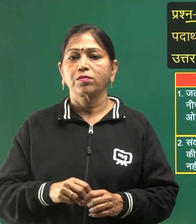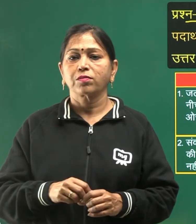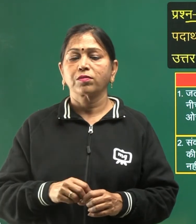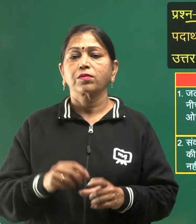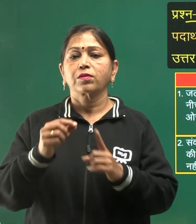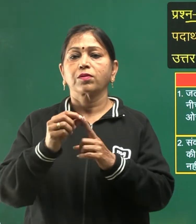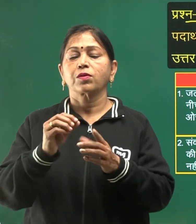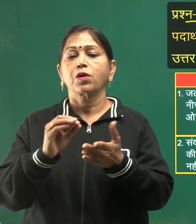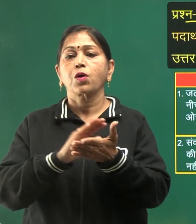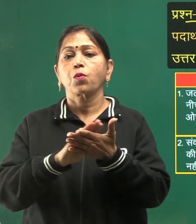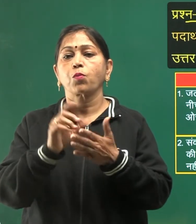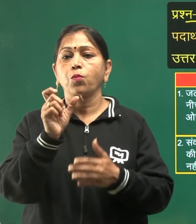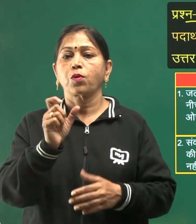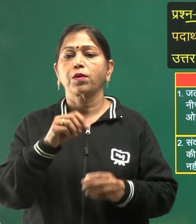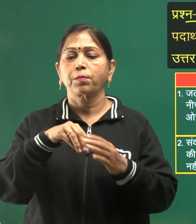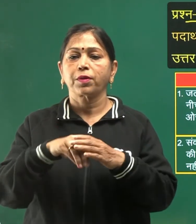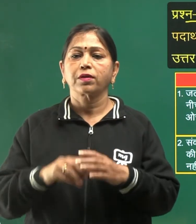फ्लोएम में